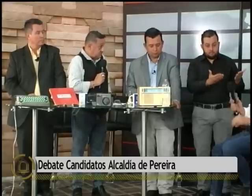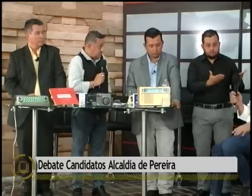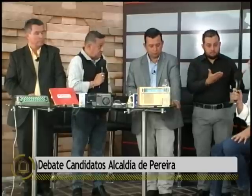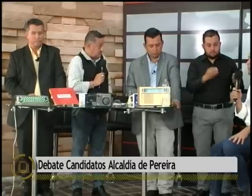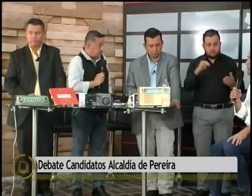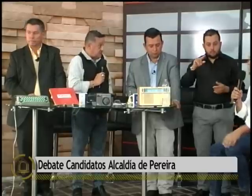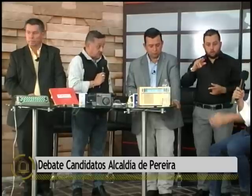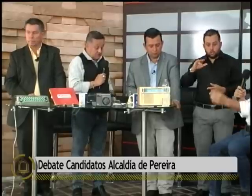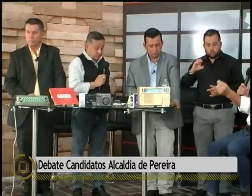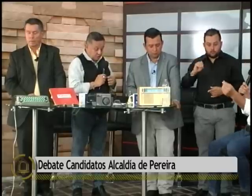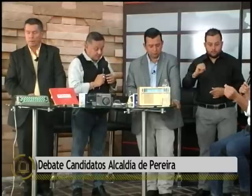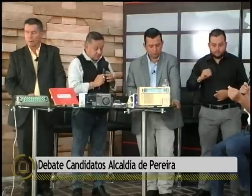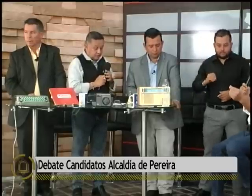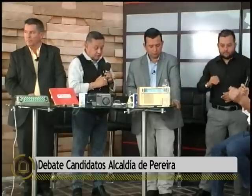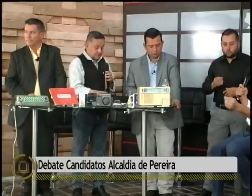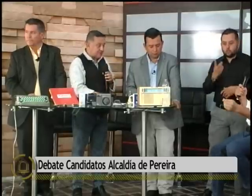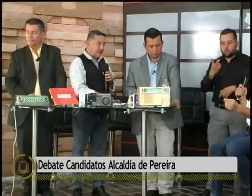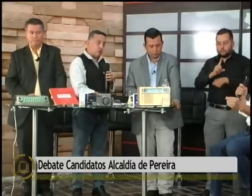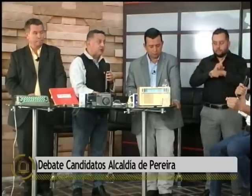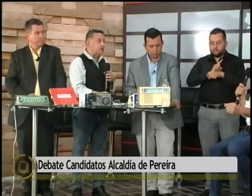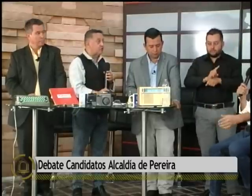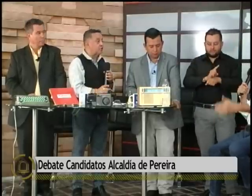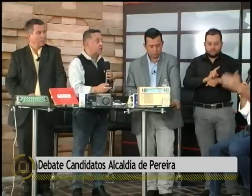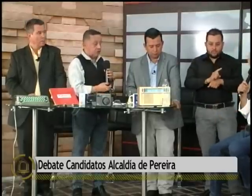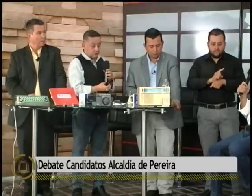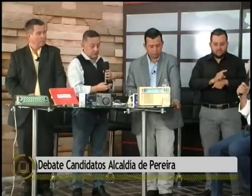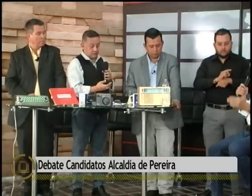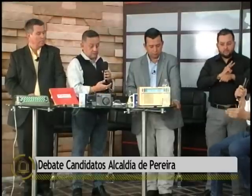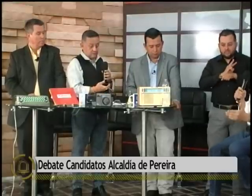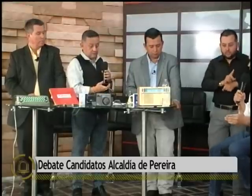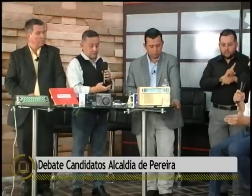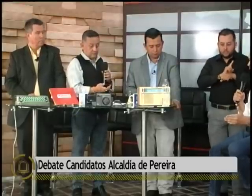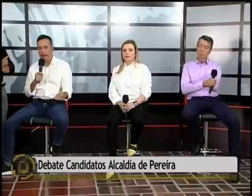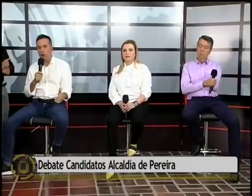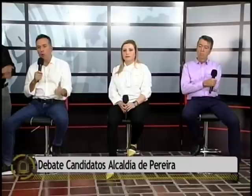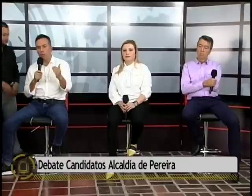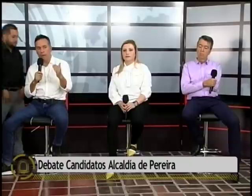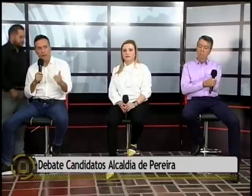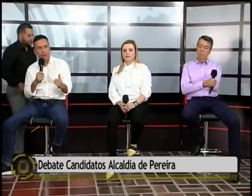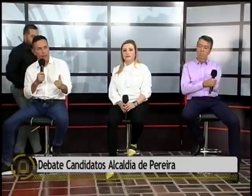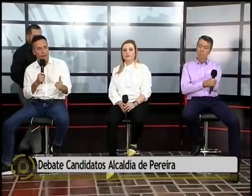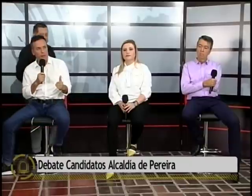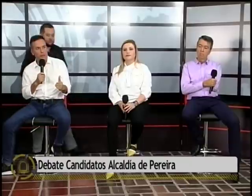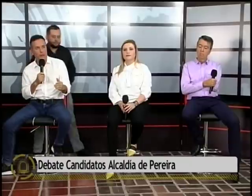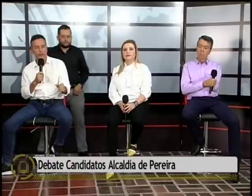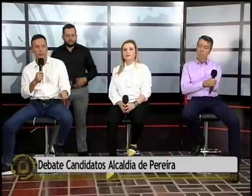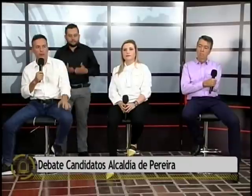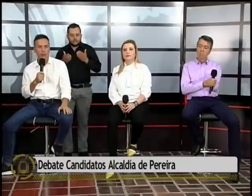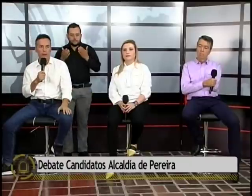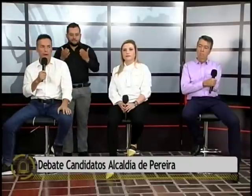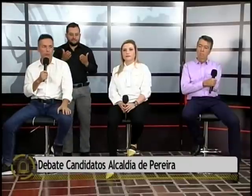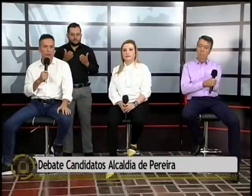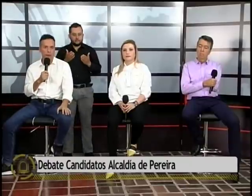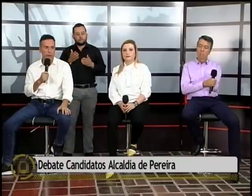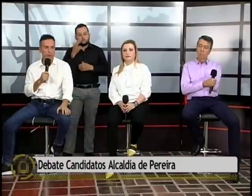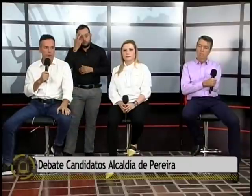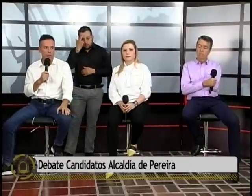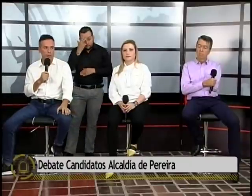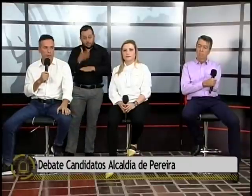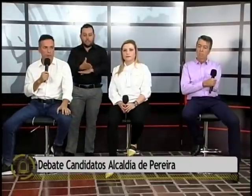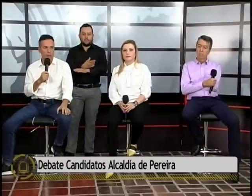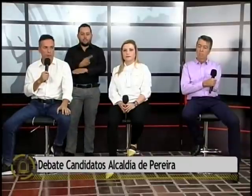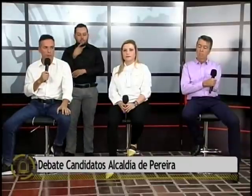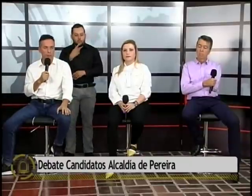Mauricio. Ya lo decía ahorita. 2 minutos. Sí. Seguro él no escuchó. Tenemos que garantizar oferta de entretenimiento para los